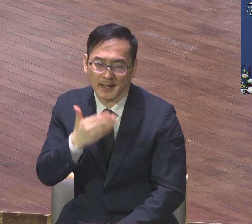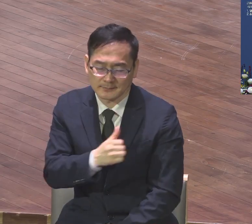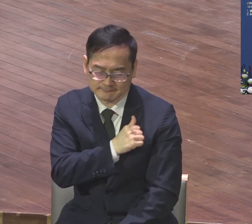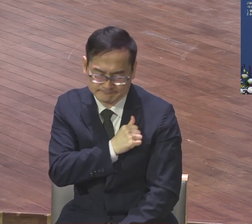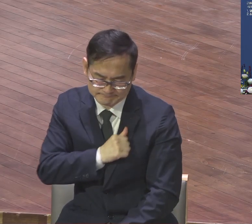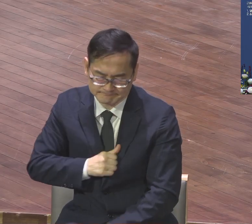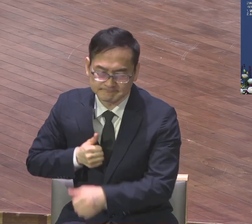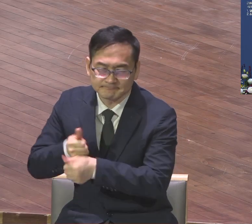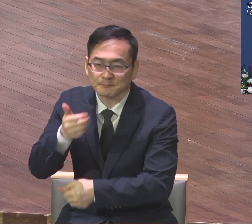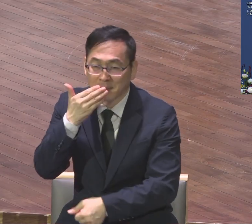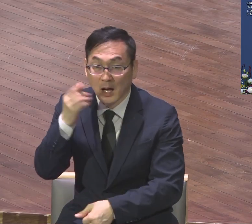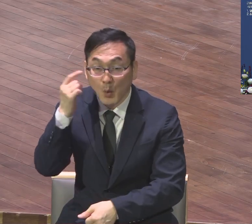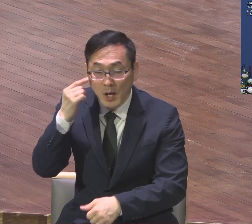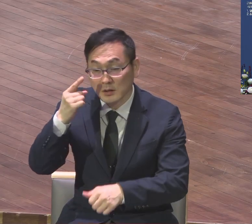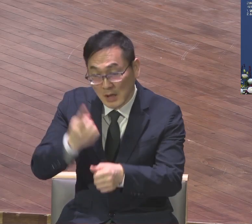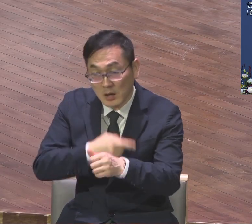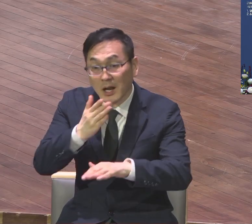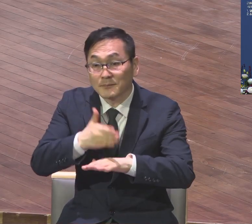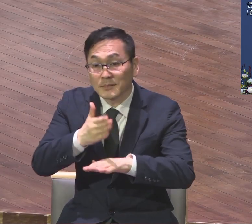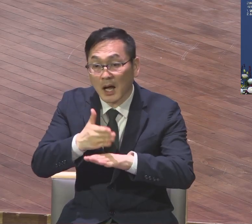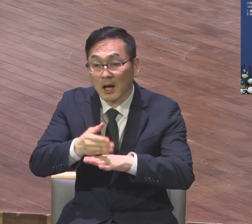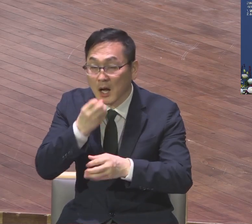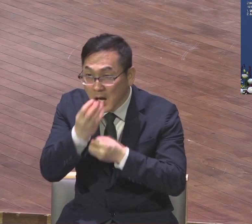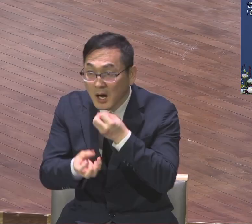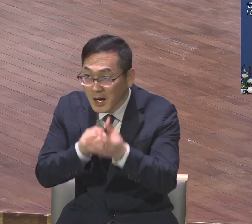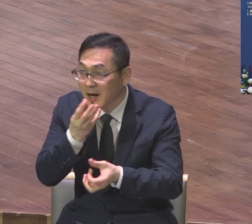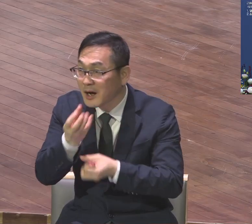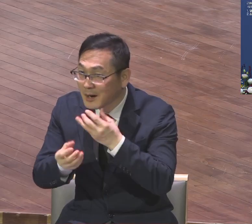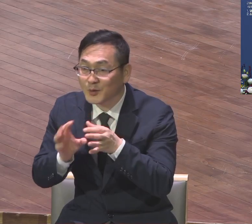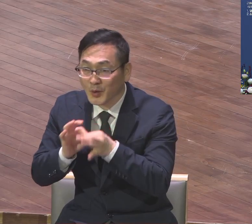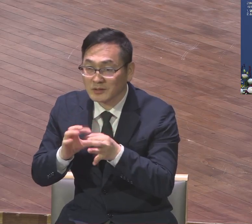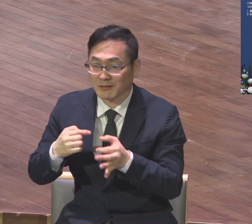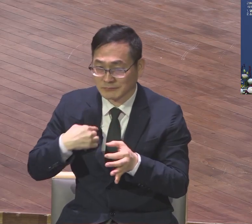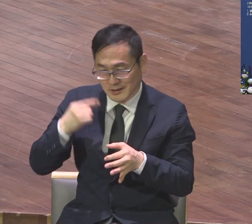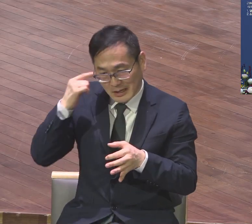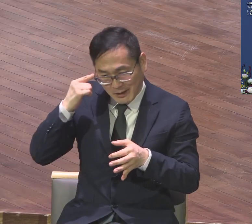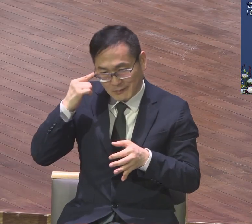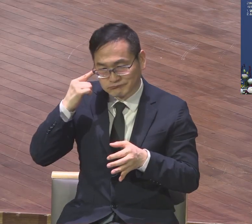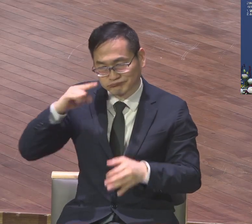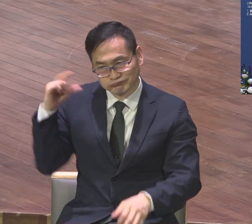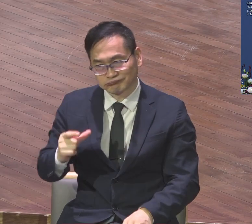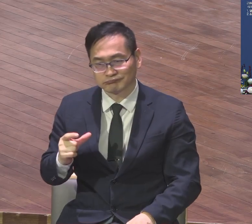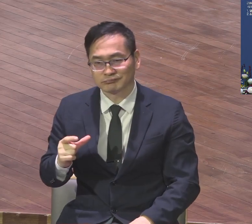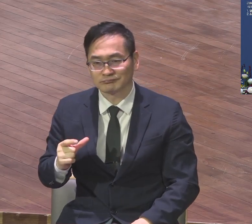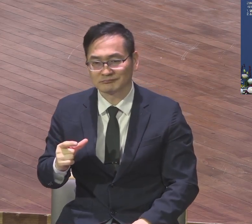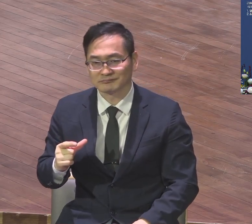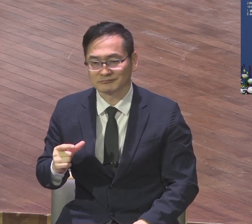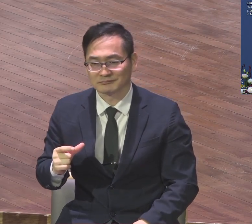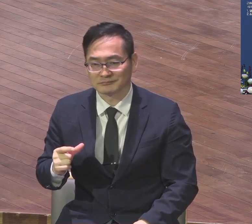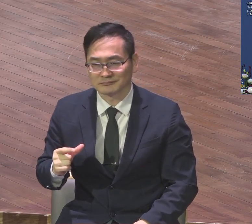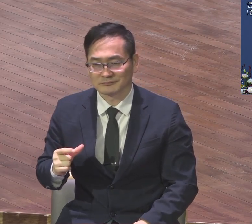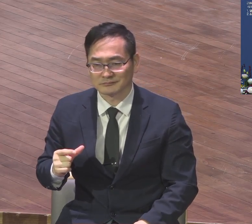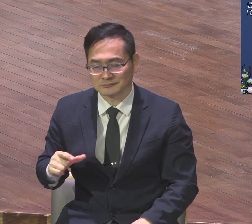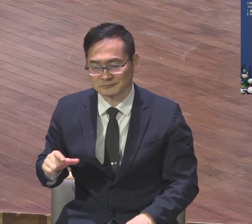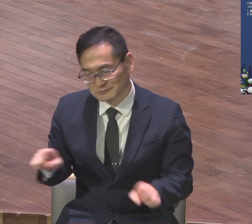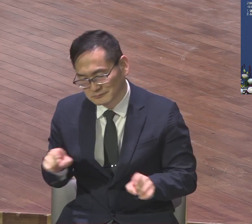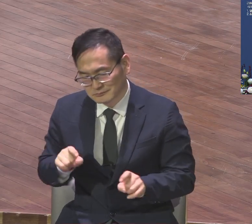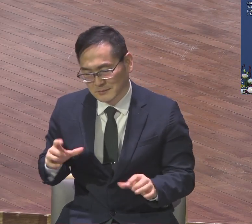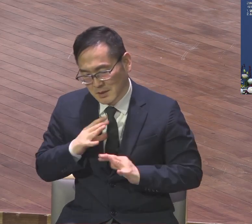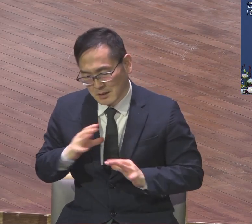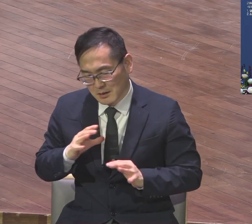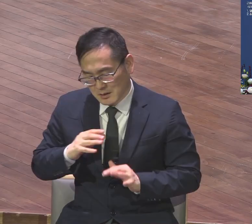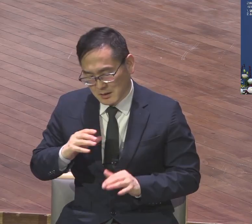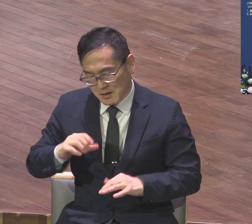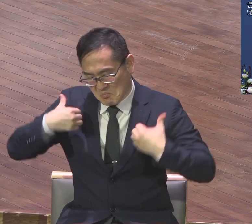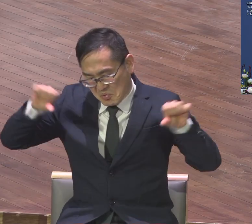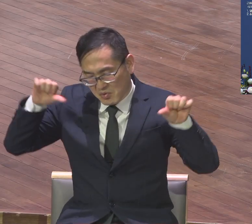감사가 흘러나오기 때문에 모든 삶의 발걸음 속에서 감사의 시각으로 다 바라보고, 그리고 삶이 어떻게